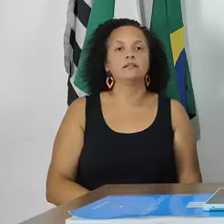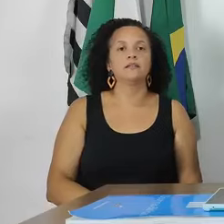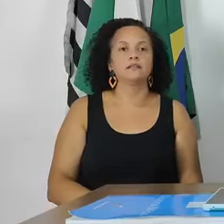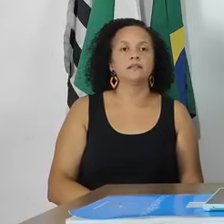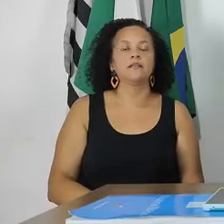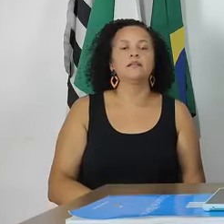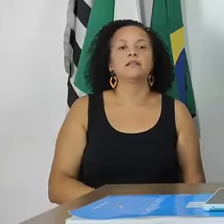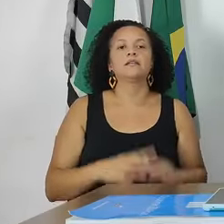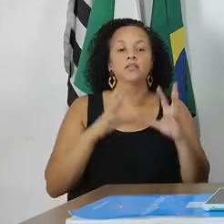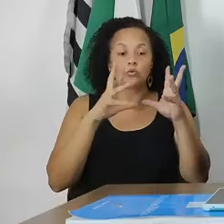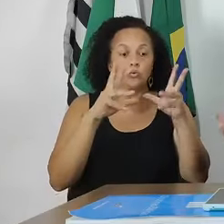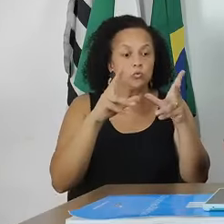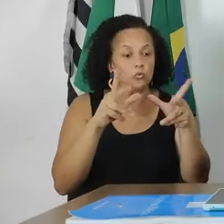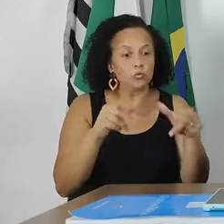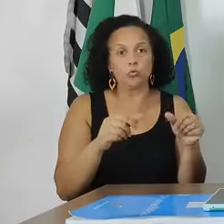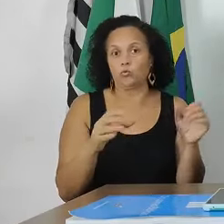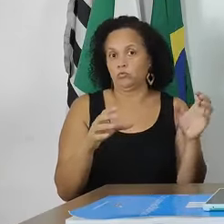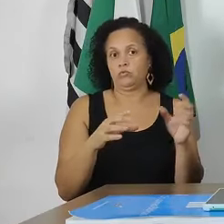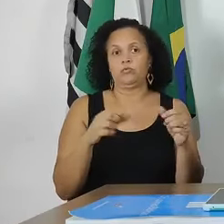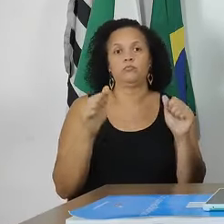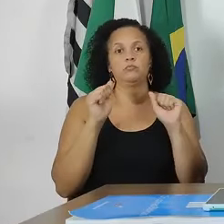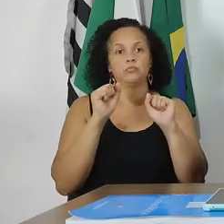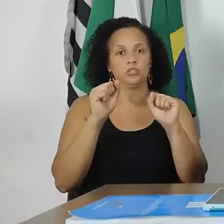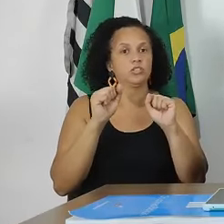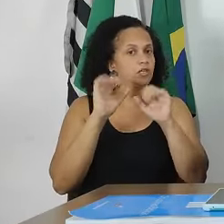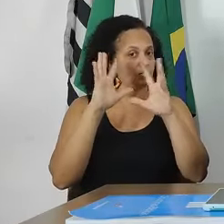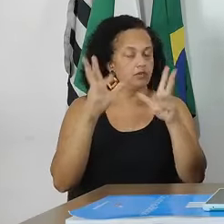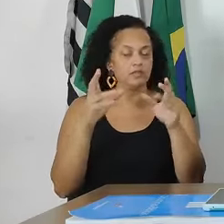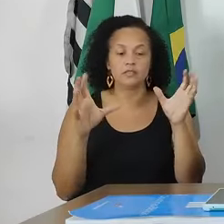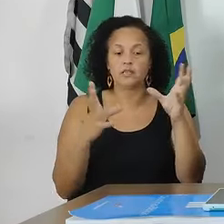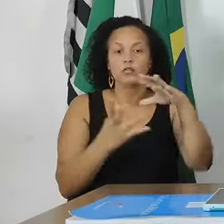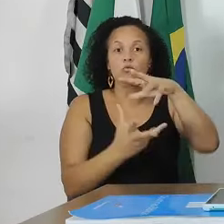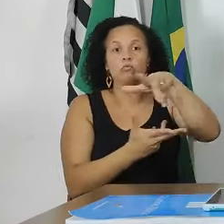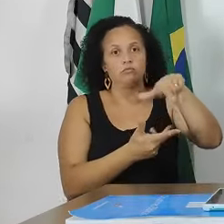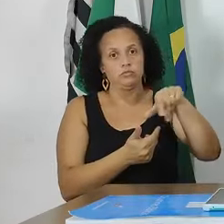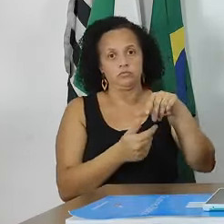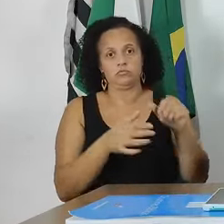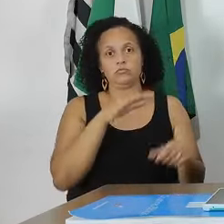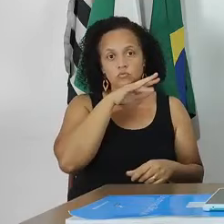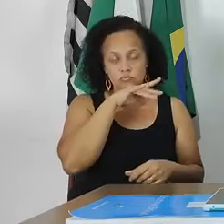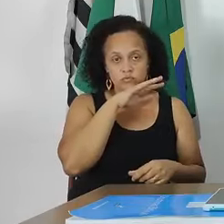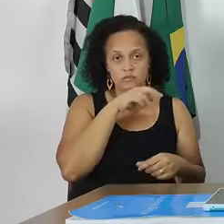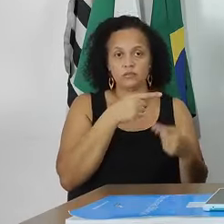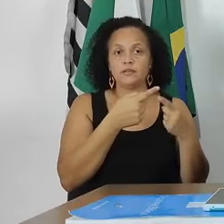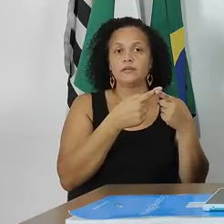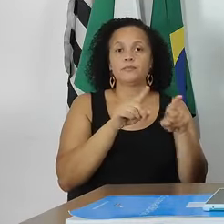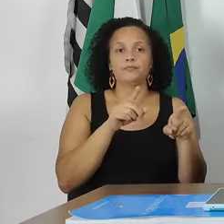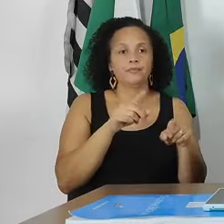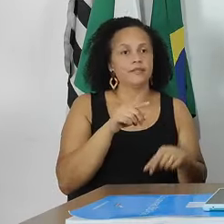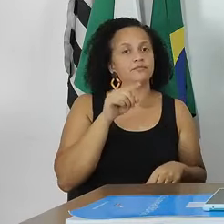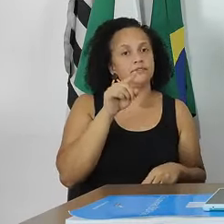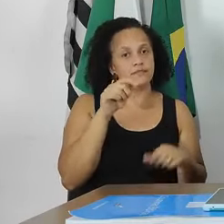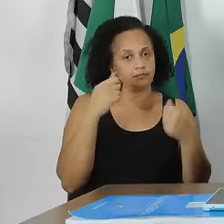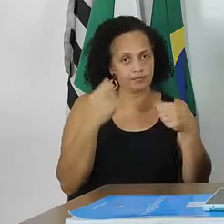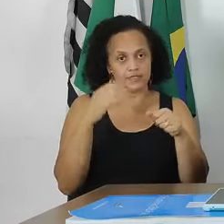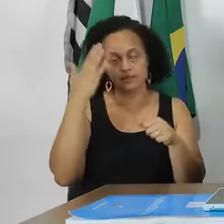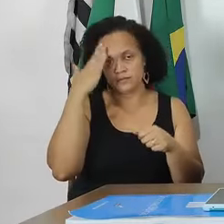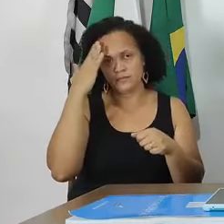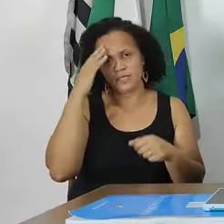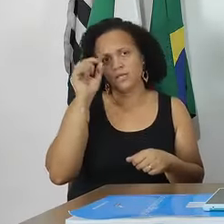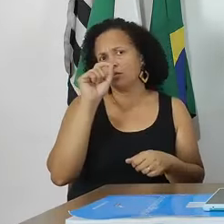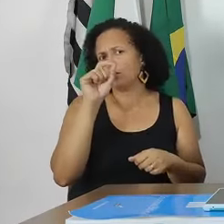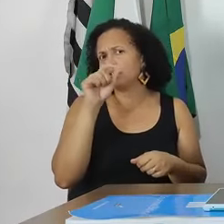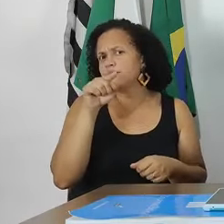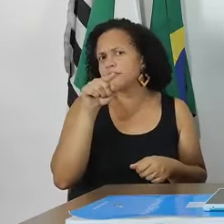no complexo ali, né? Estava tudo junto. Então Deus, ele se importa assim, com o que a gente está trazendo para